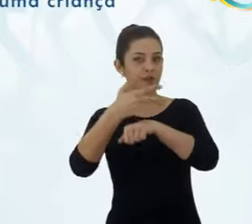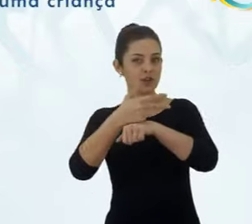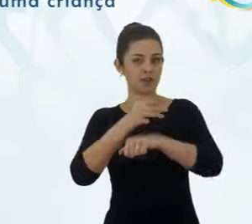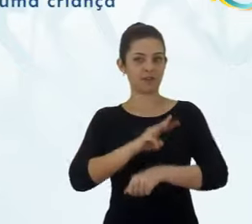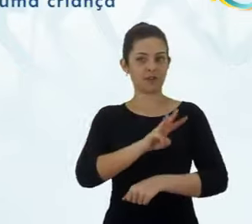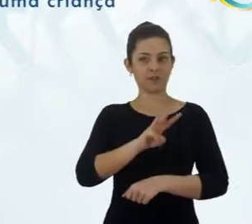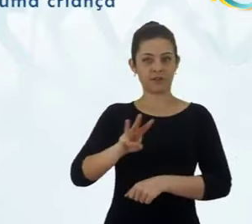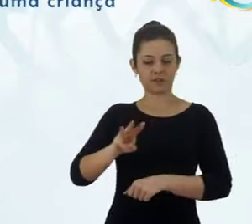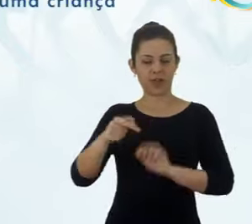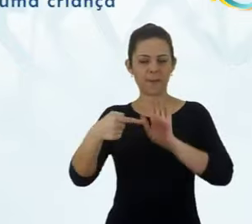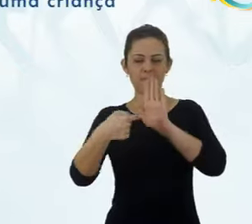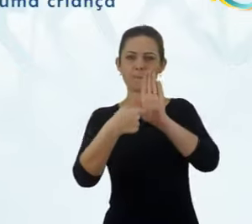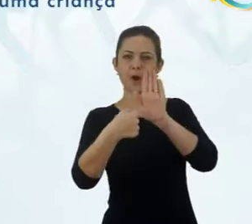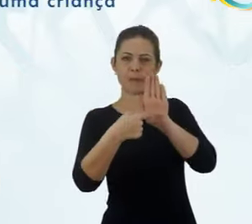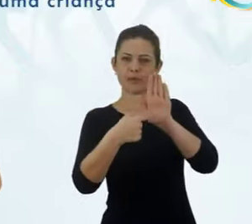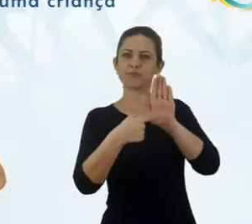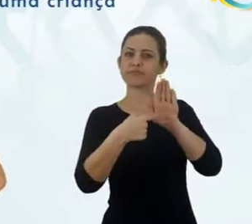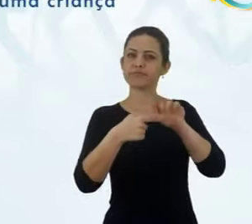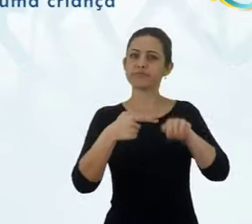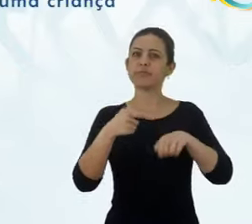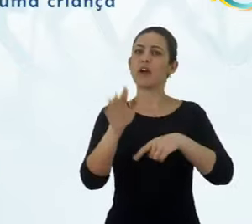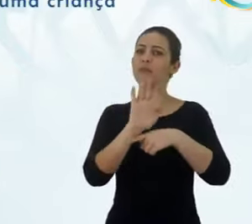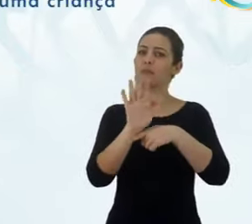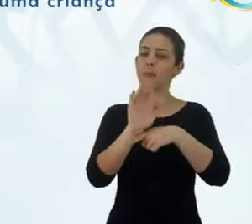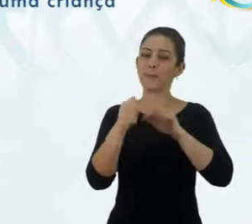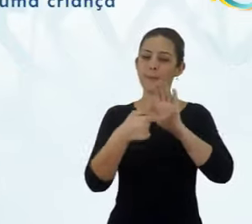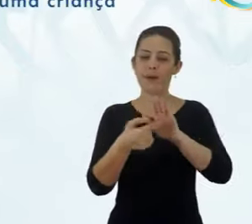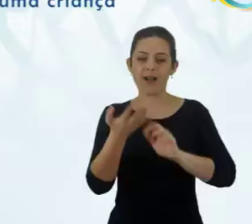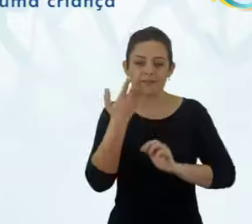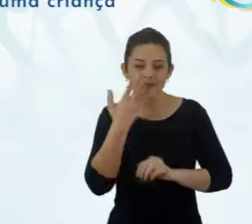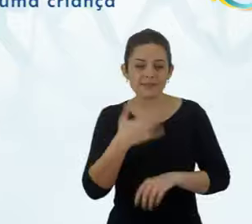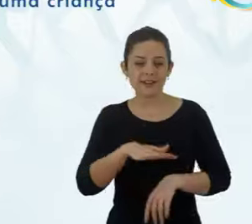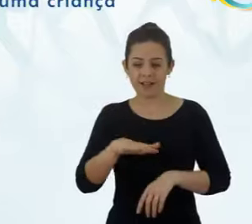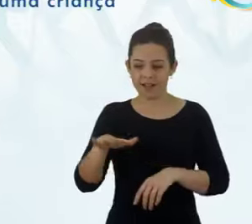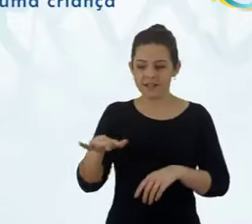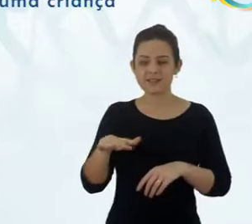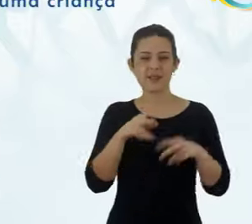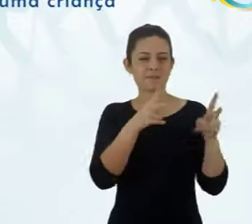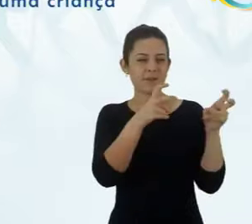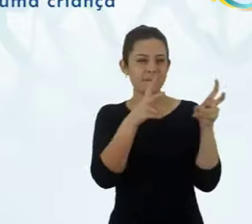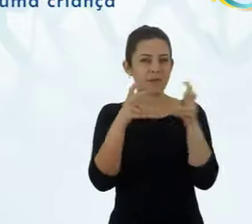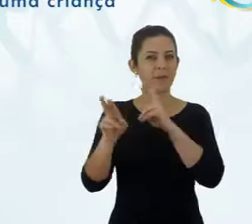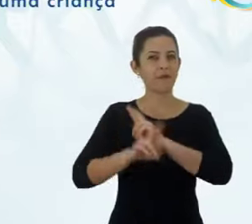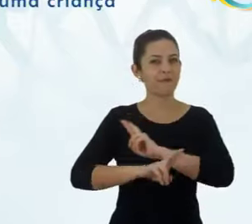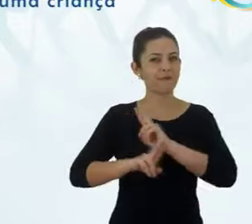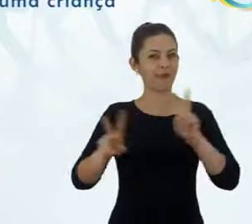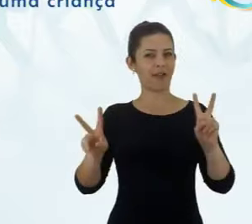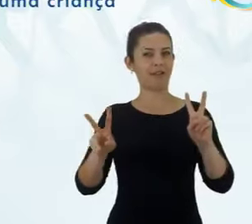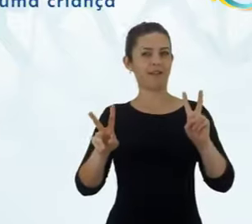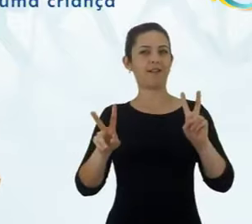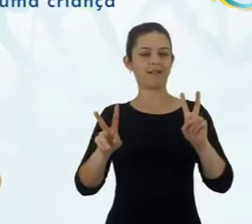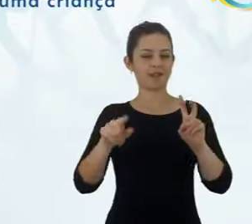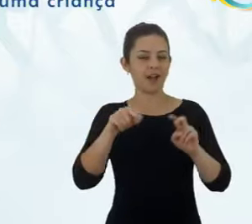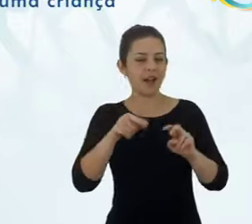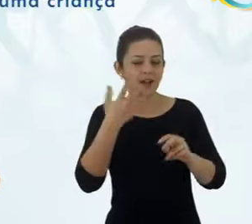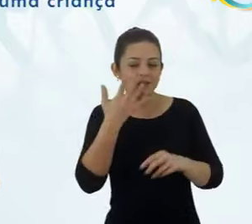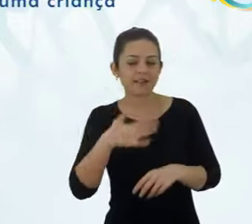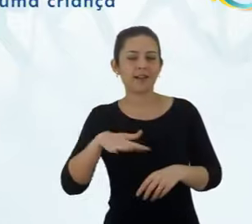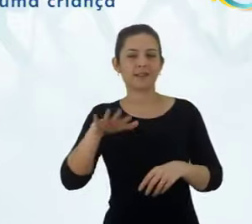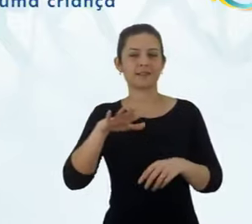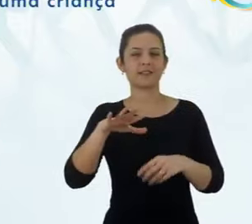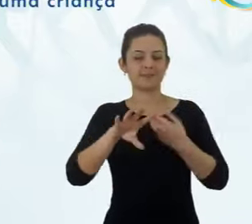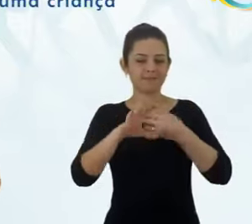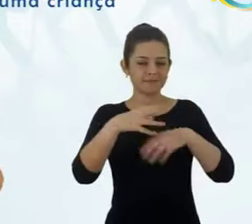vou deixar um link para vocês, onde demonstra muito esse olhar da criança. Vamos começar a enxergar a diferença com os olhos